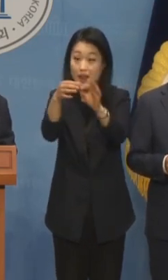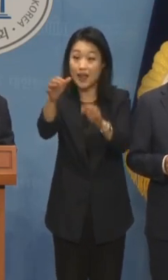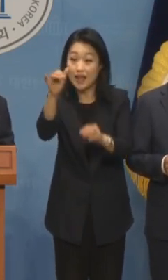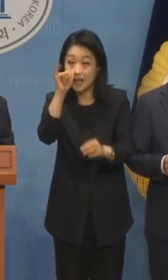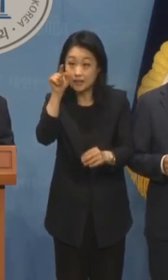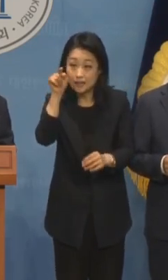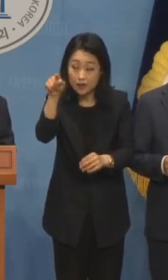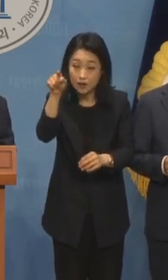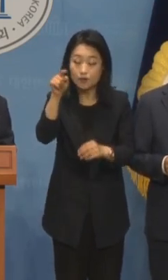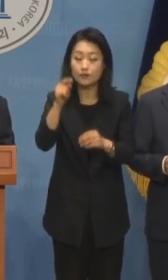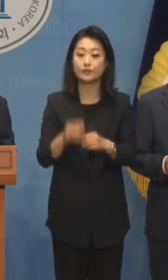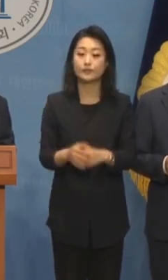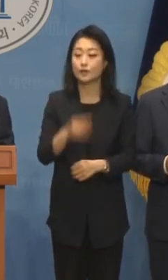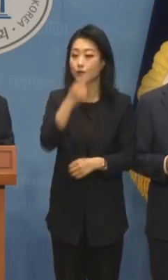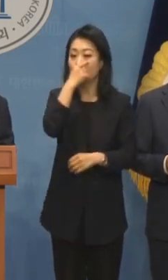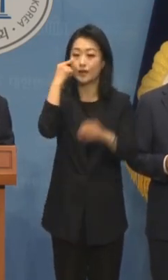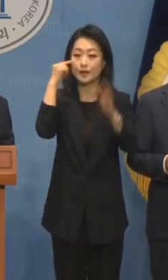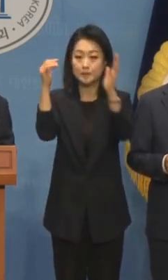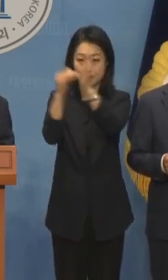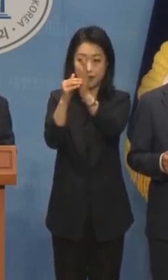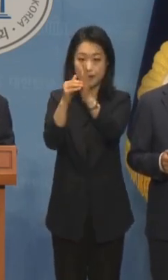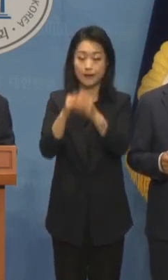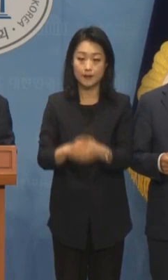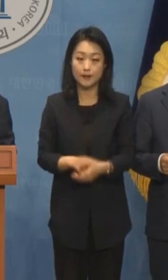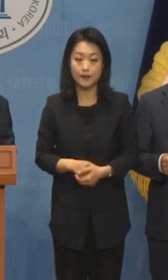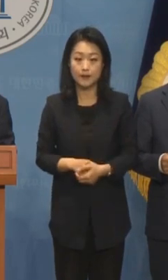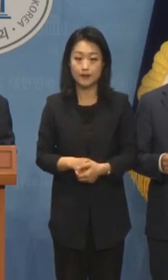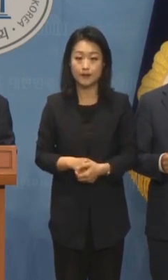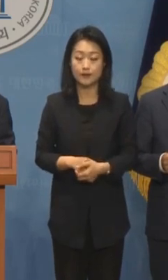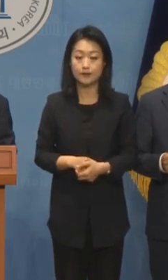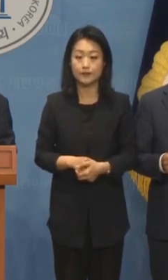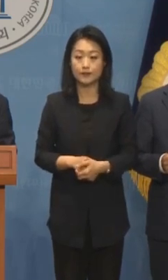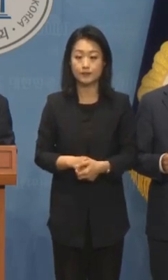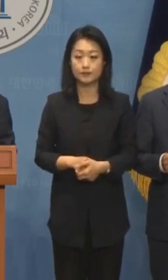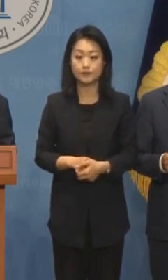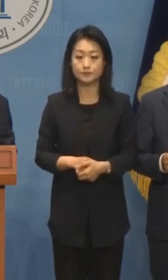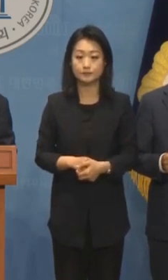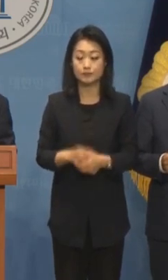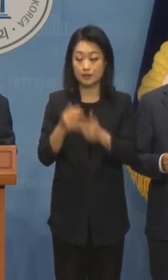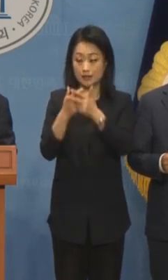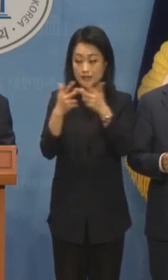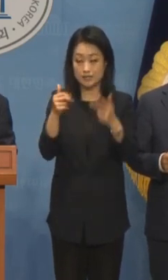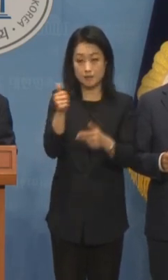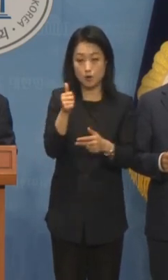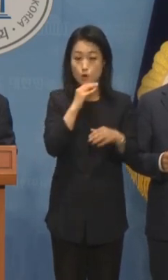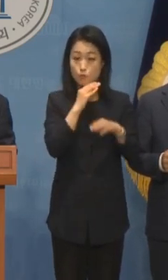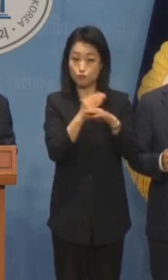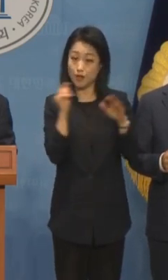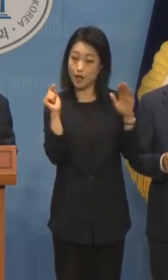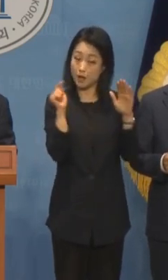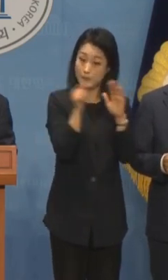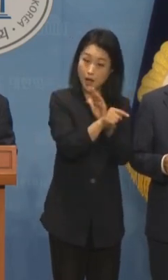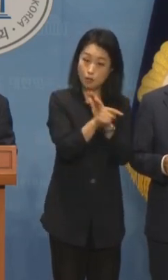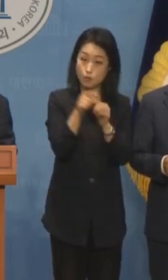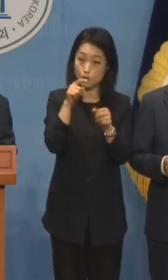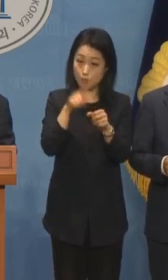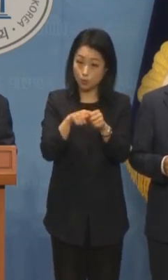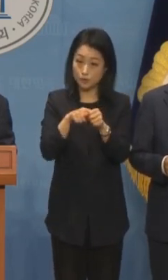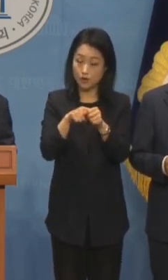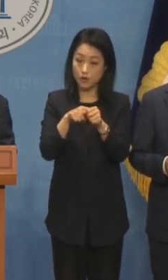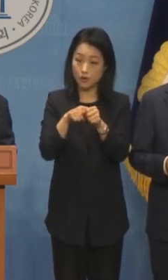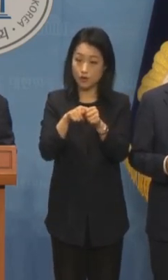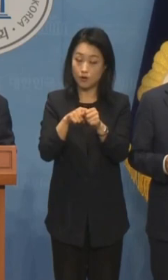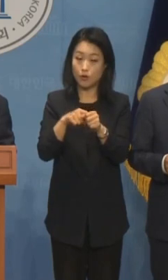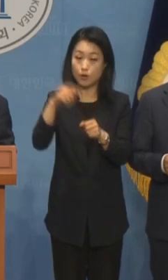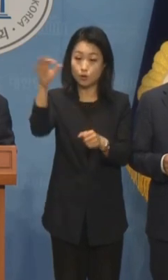점을 말씀드리고자 합니다. 본 사건은 이재명 방북을 위한 비용을 마련하기